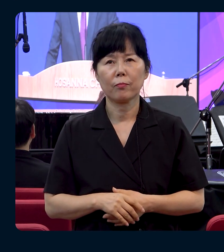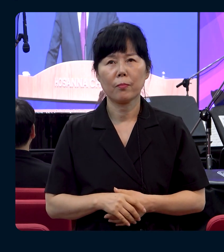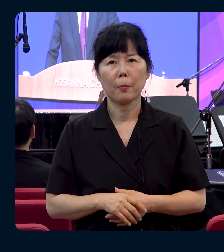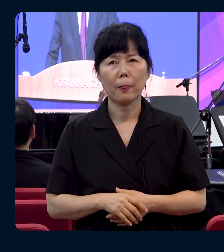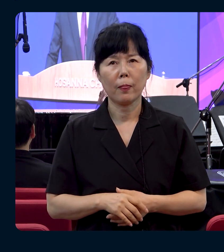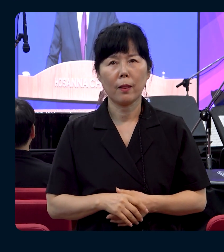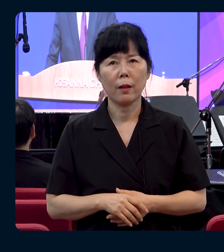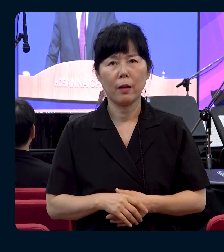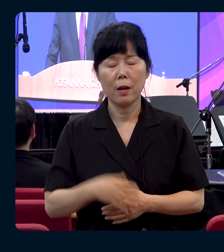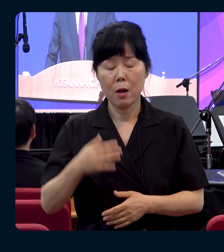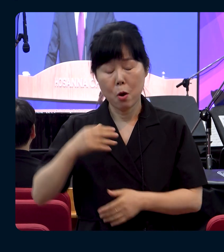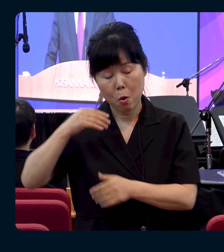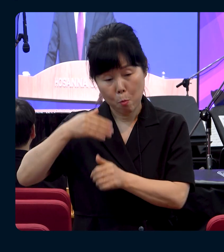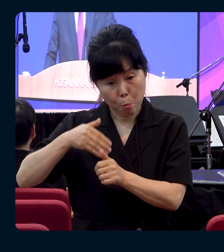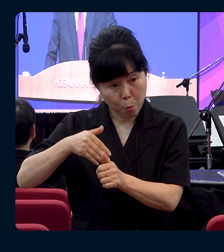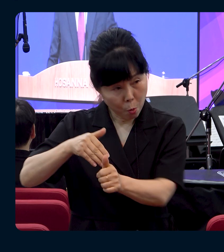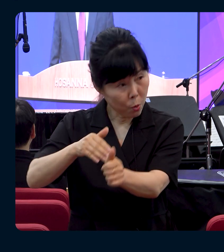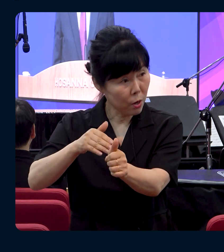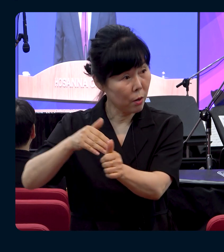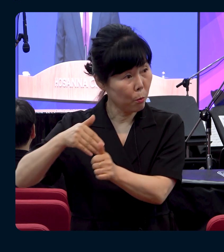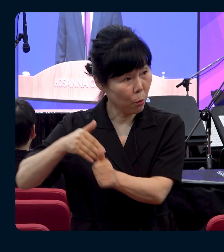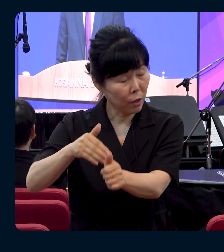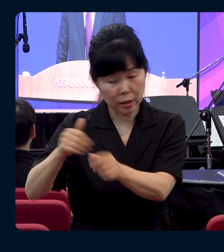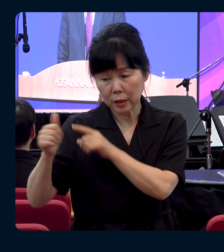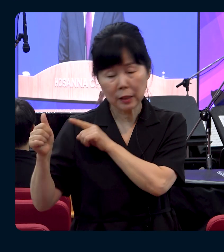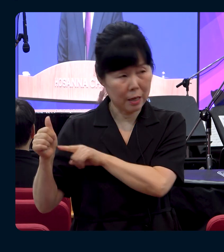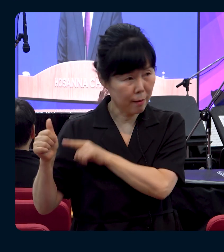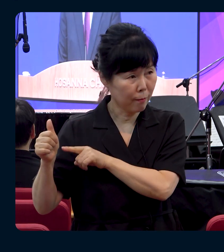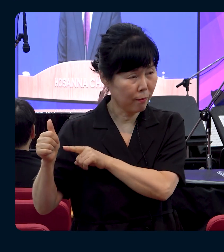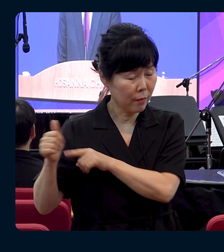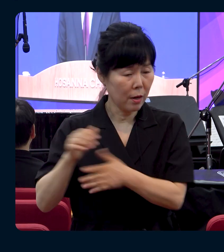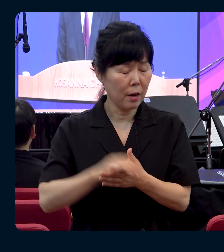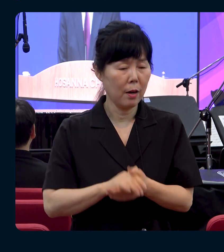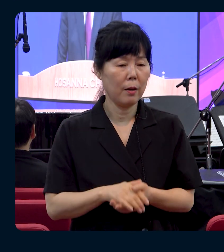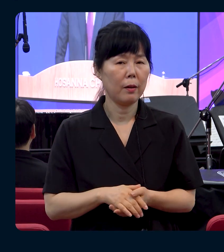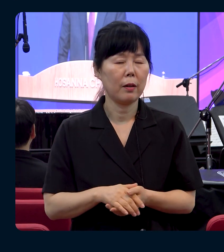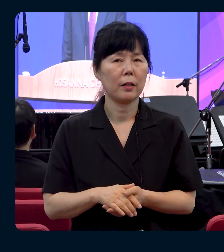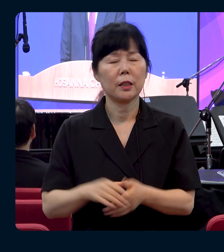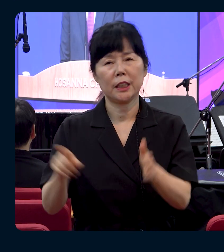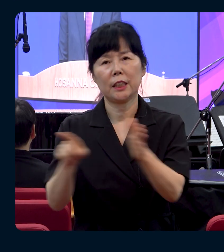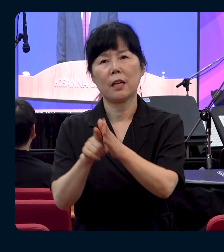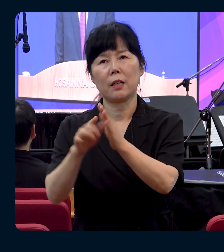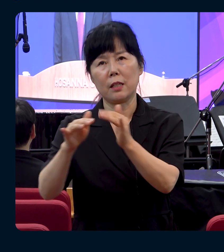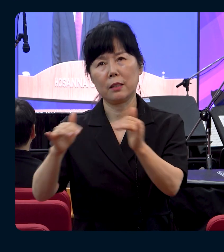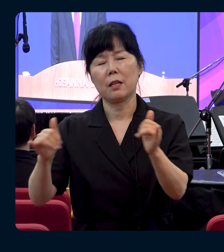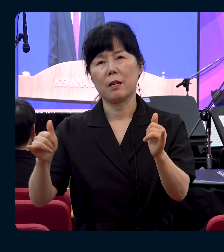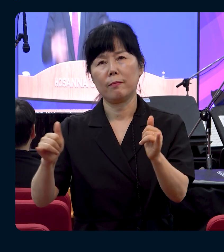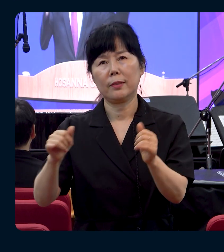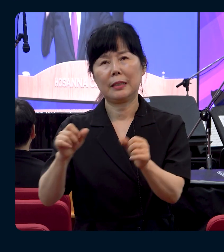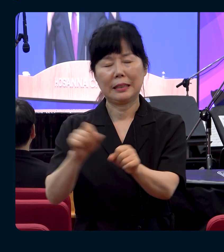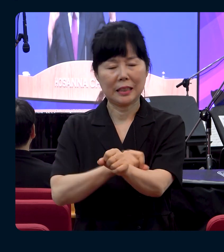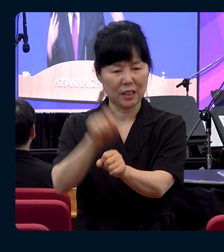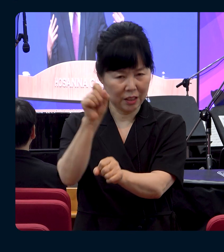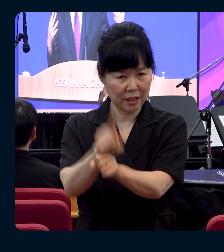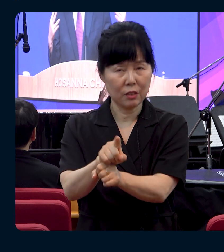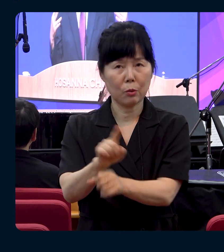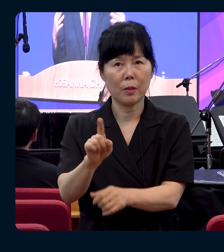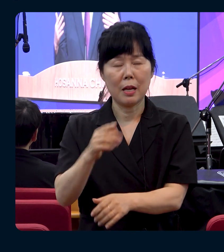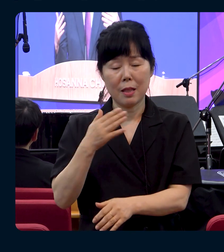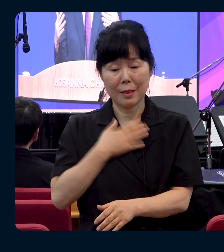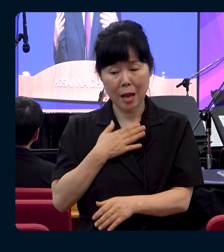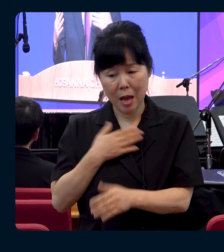보낼 수 있는 사람, 이것이 바른 신앙인의 특징 중에 하나입니다. 내 삶을